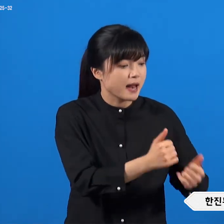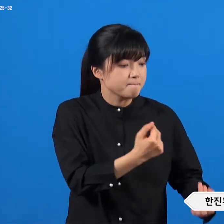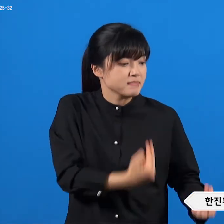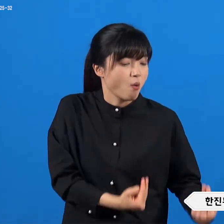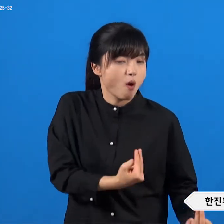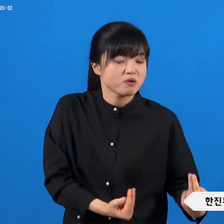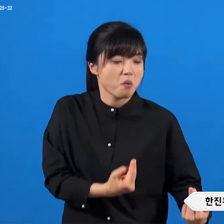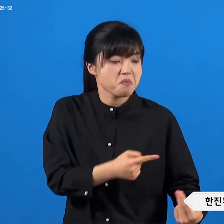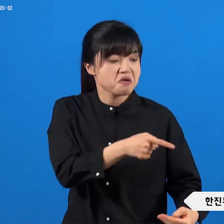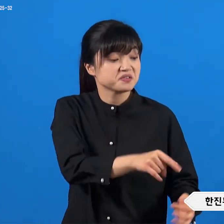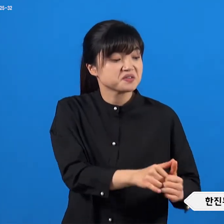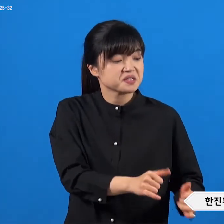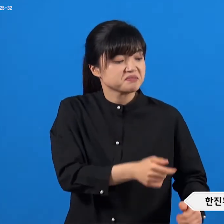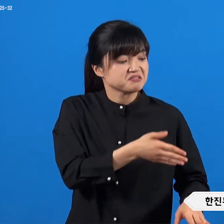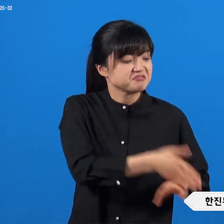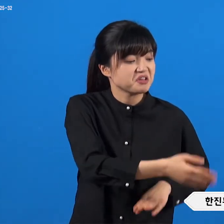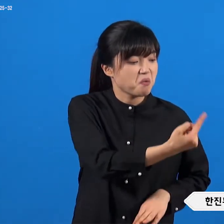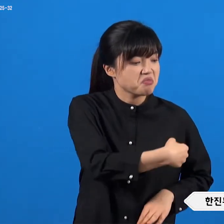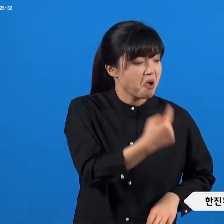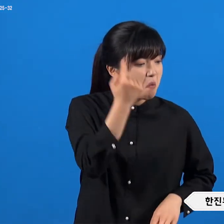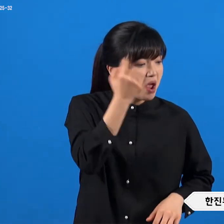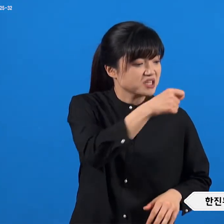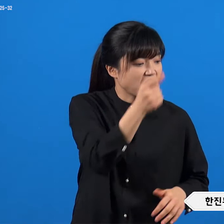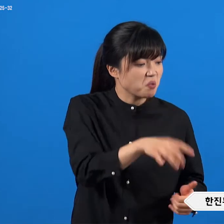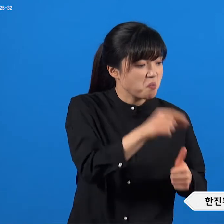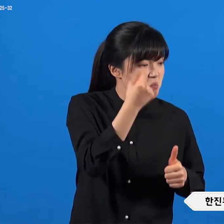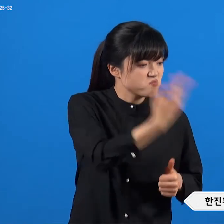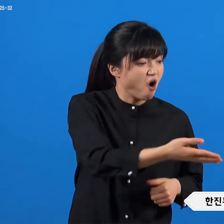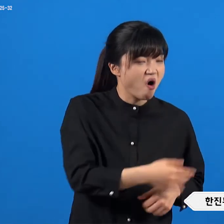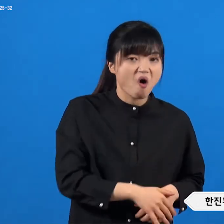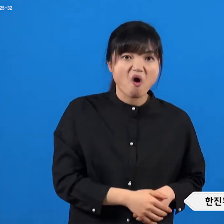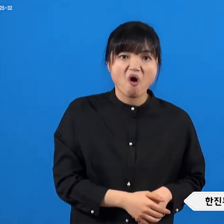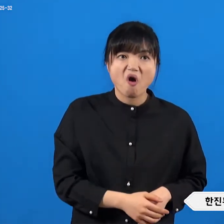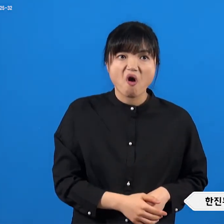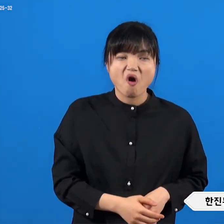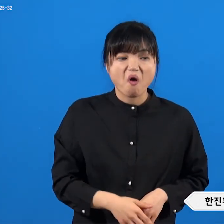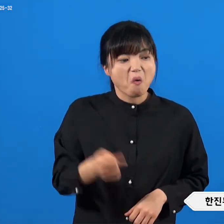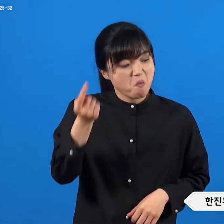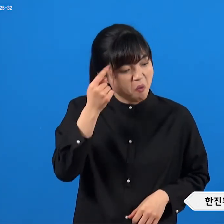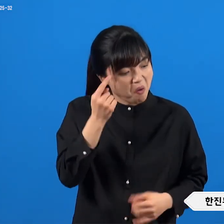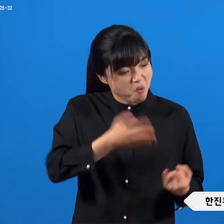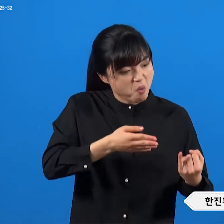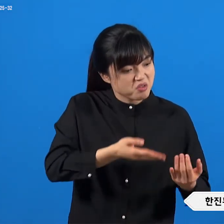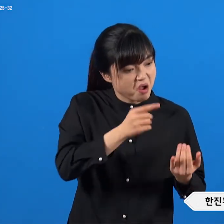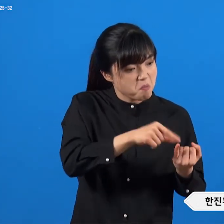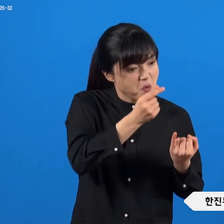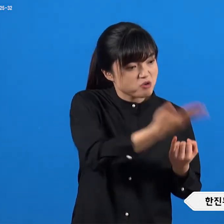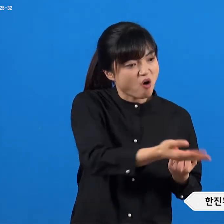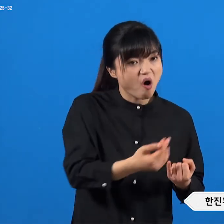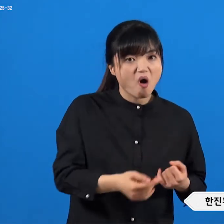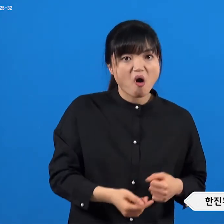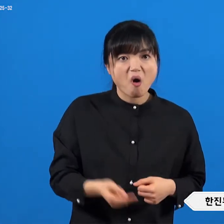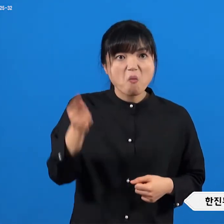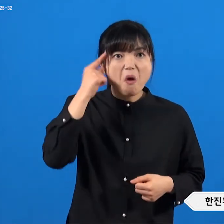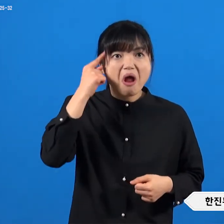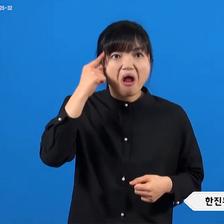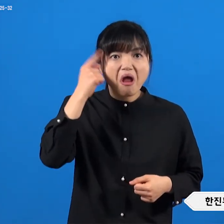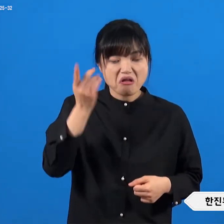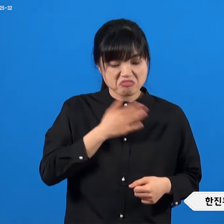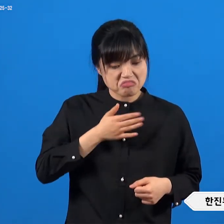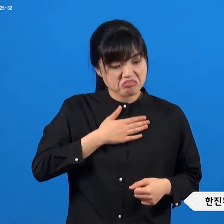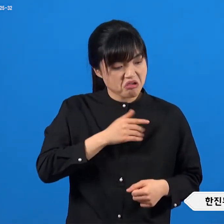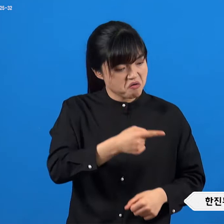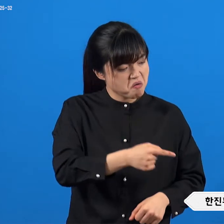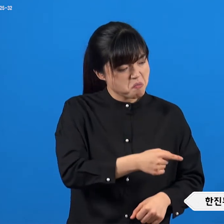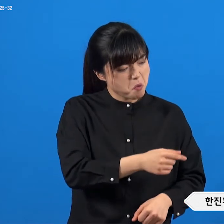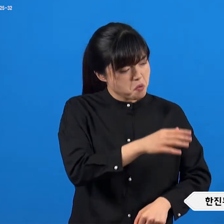않습니까? 저 사람은 나보다 늦게 왔는데 왜 먼저 장로가 돼? 왜 먼저 권사가 돼? 저 사람은